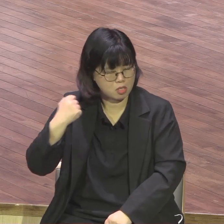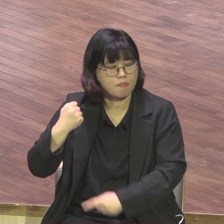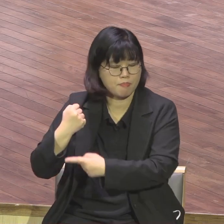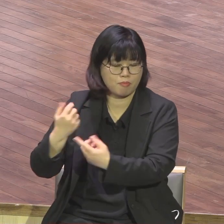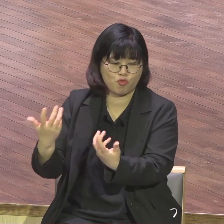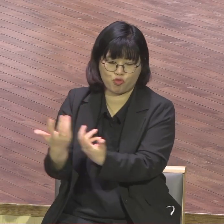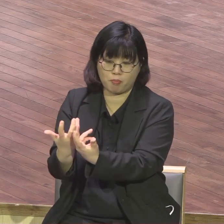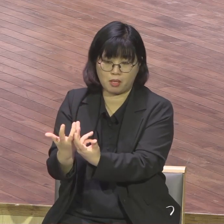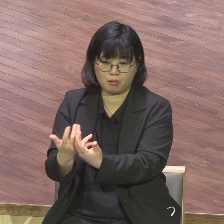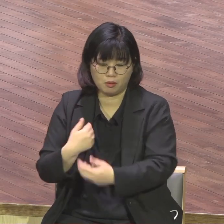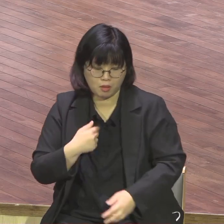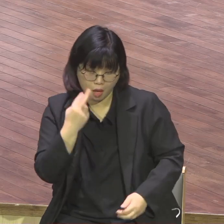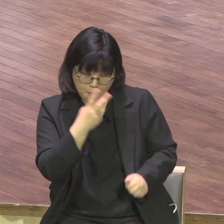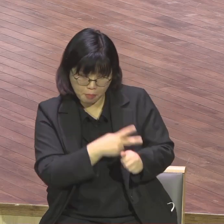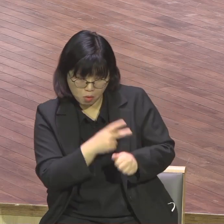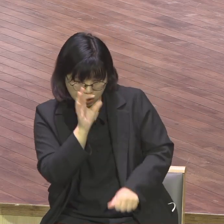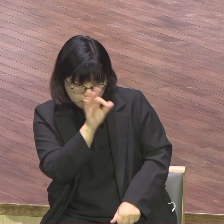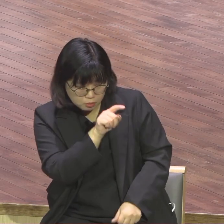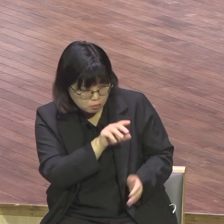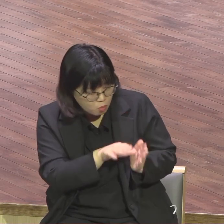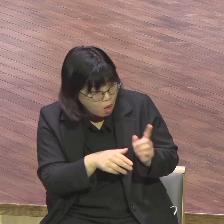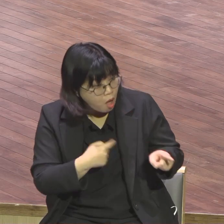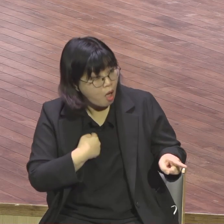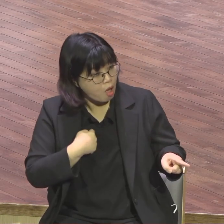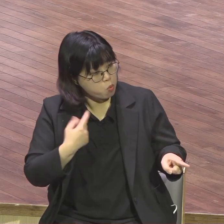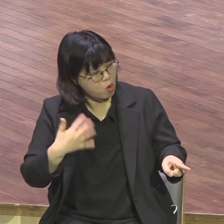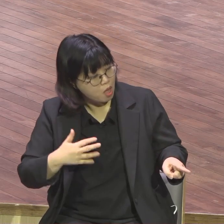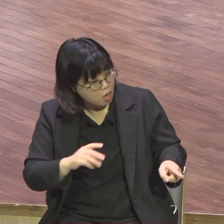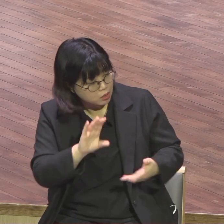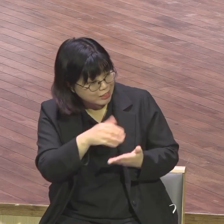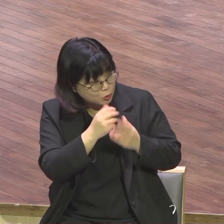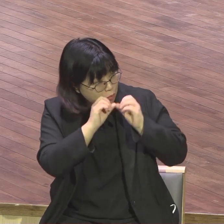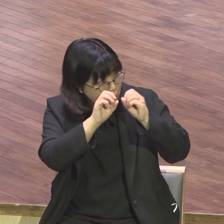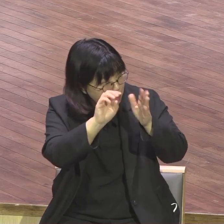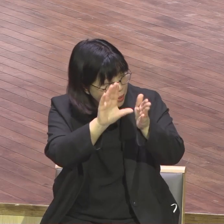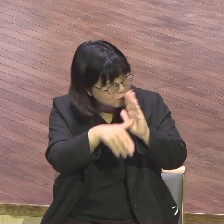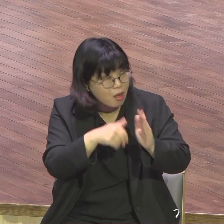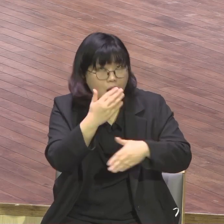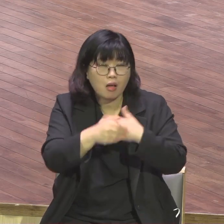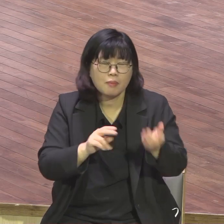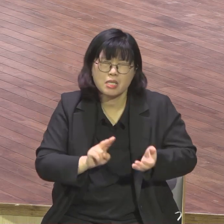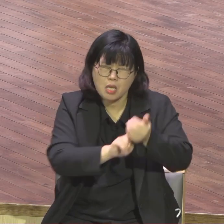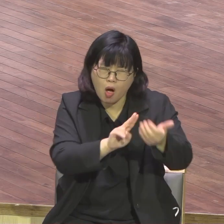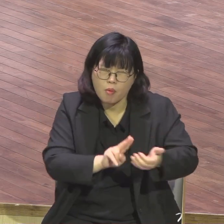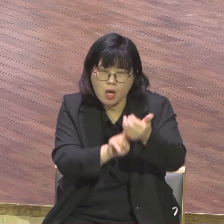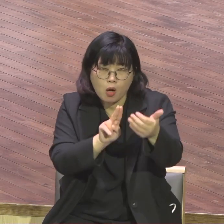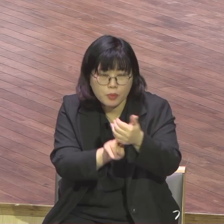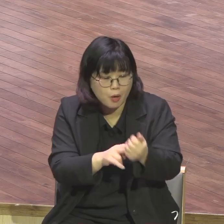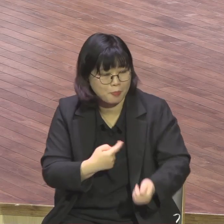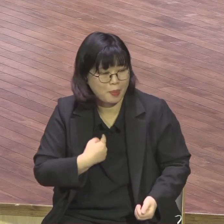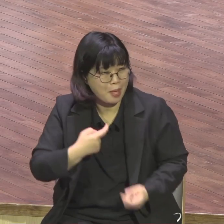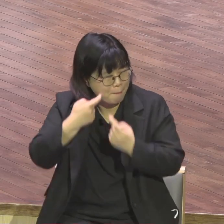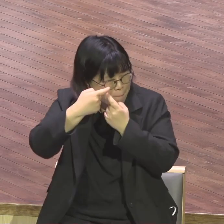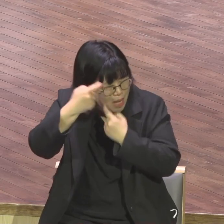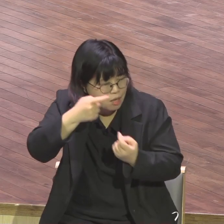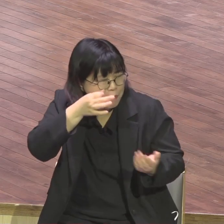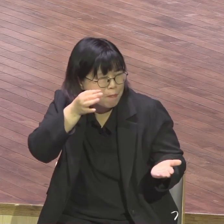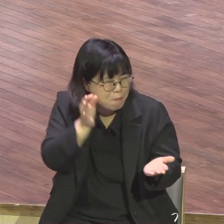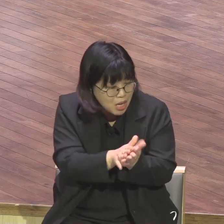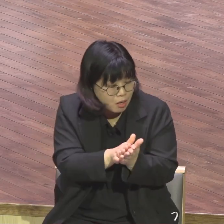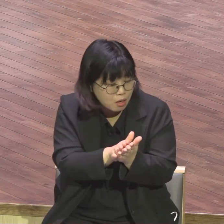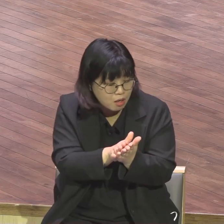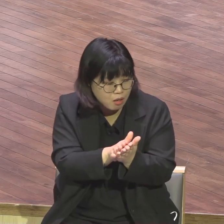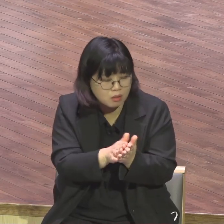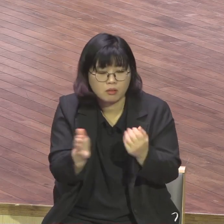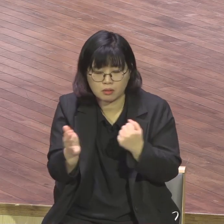것을 많이 체험했기 때문에, 그야말로 그 속에 확신이 있었기 때문에, 복음의 힘이 있었기 때문에. 여러분 일단 은혜